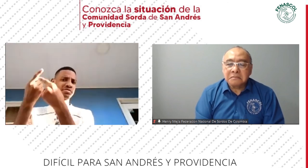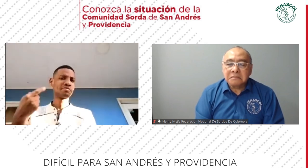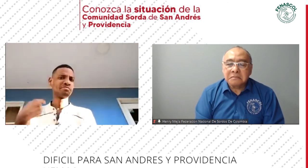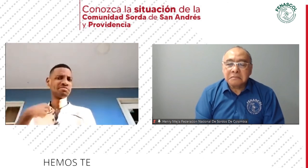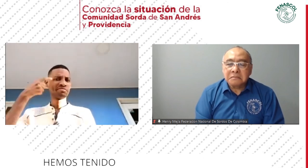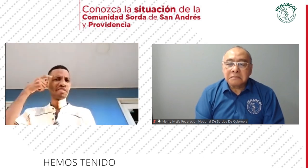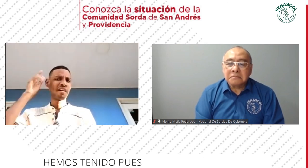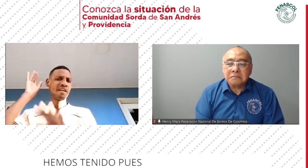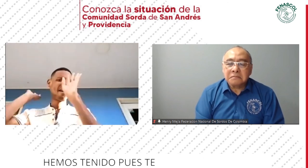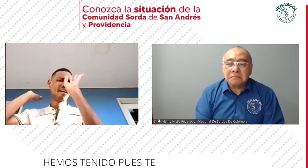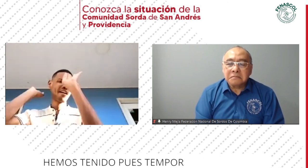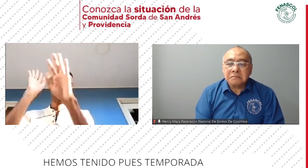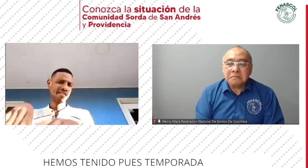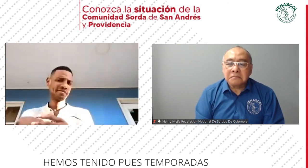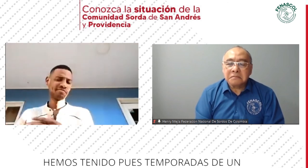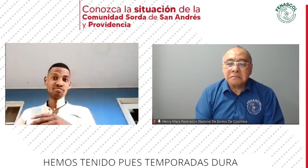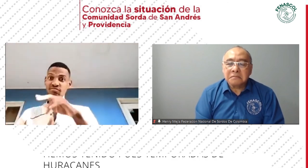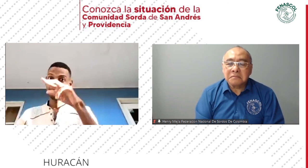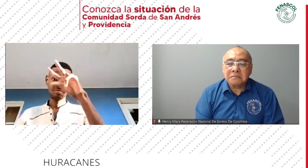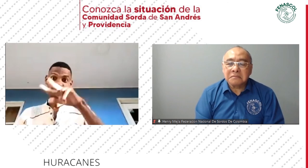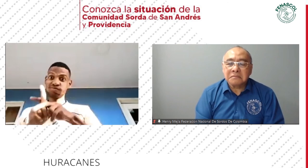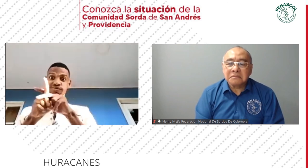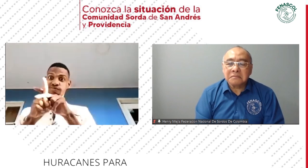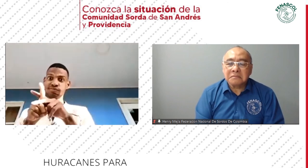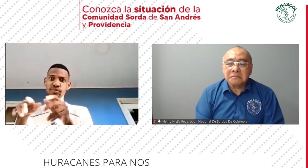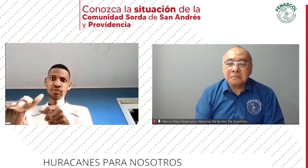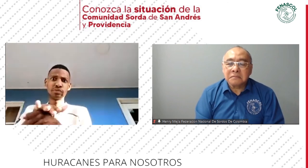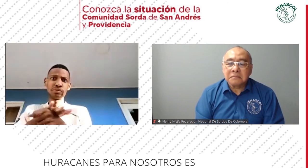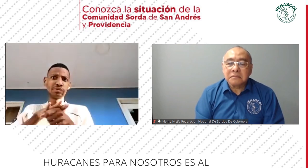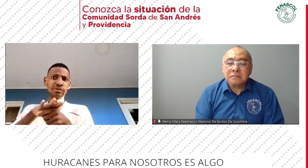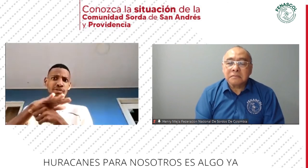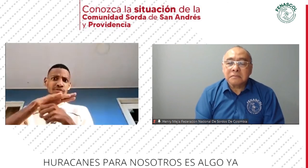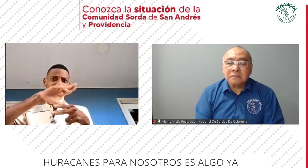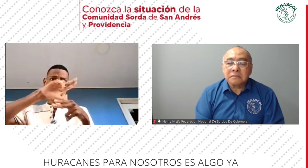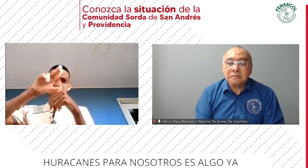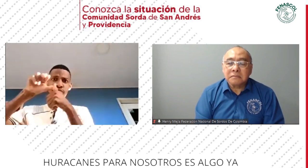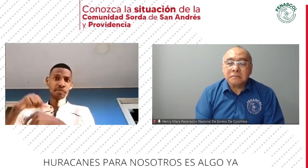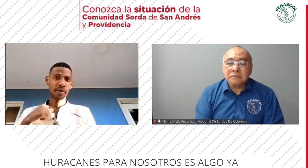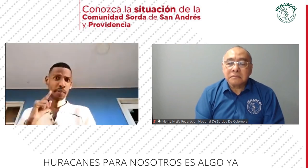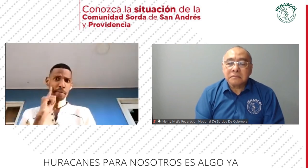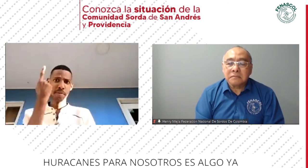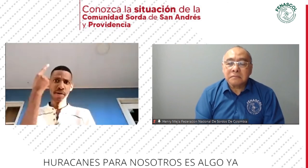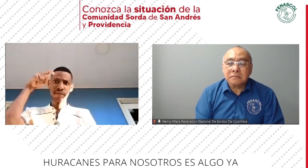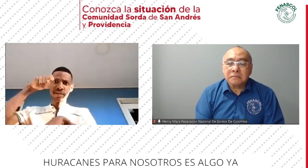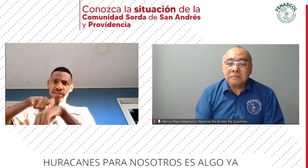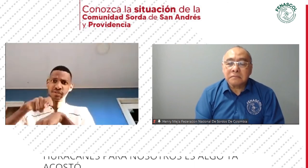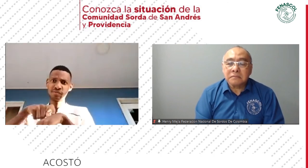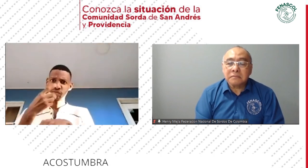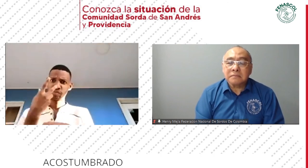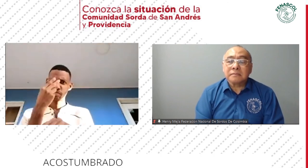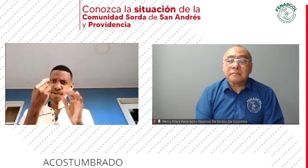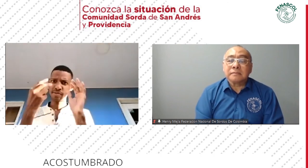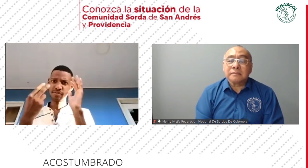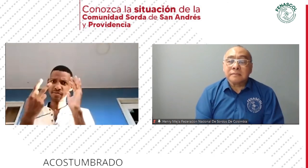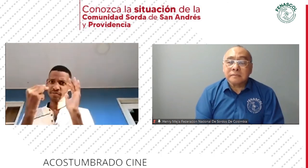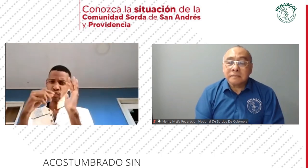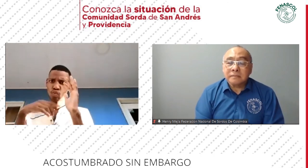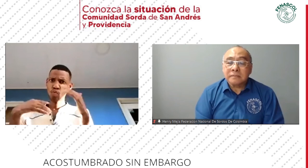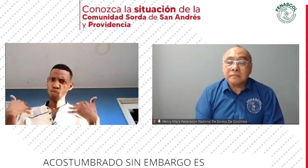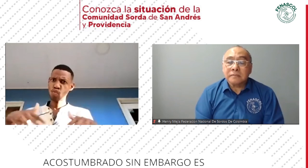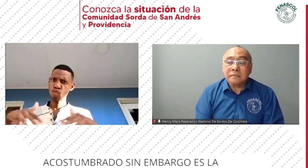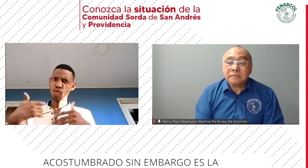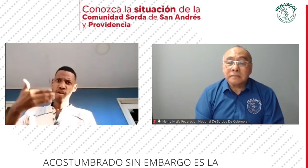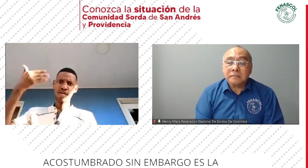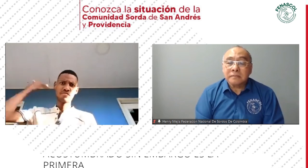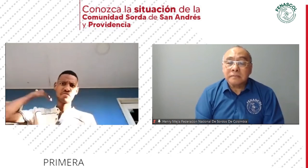hemos tenido pues temporadas de huracanes para nosotros es algo ya acostumbrado sin embargo